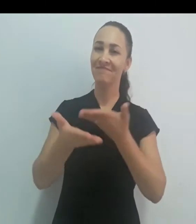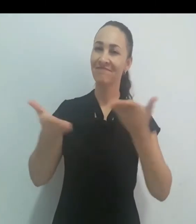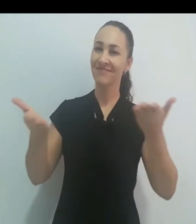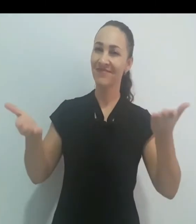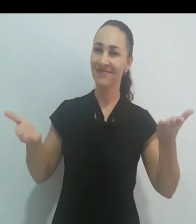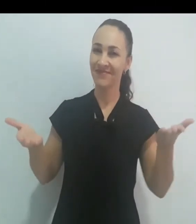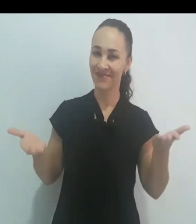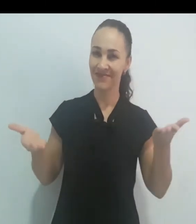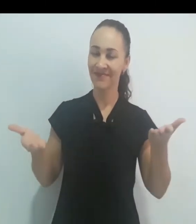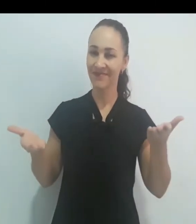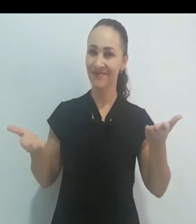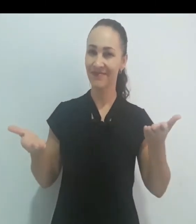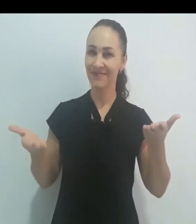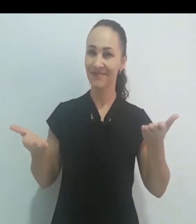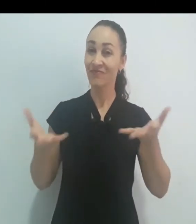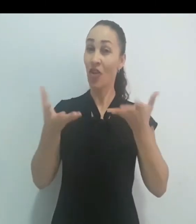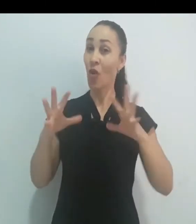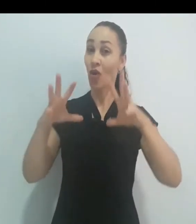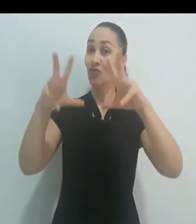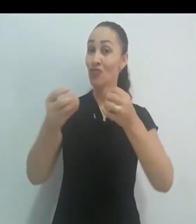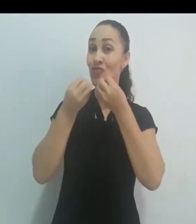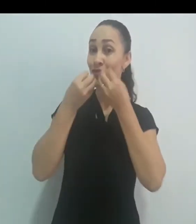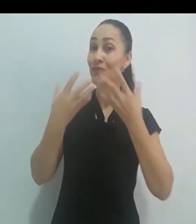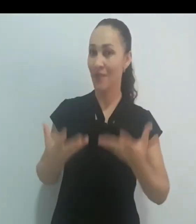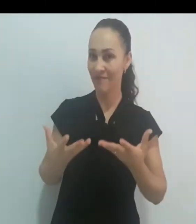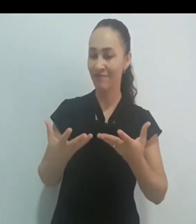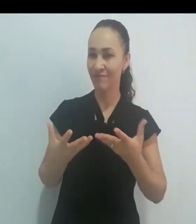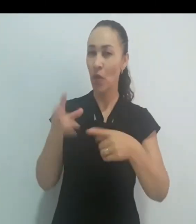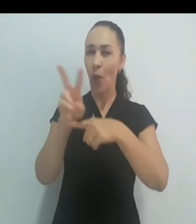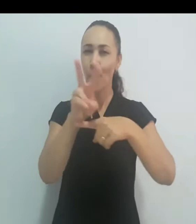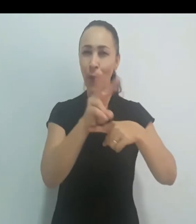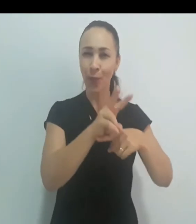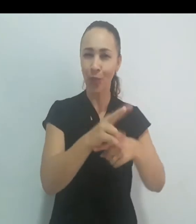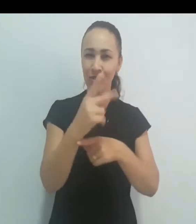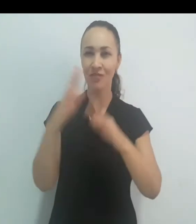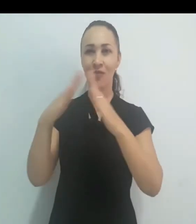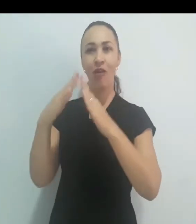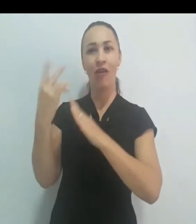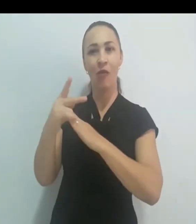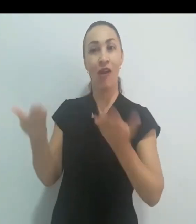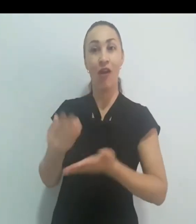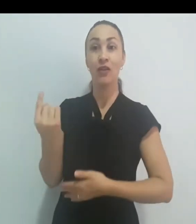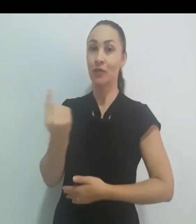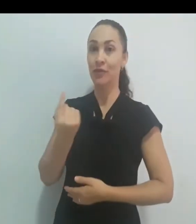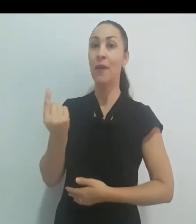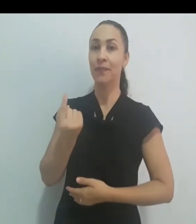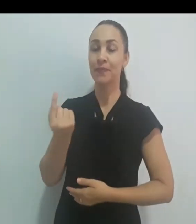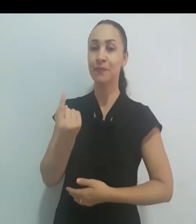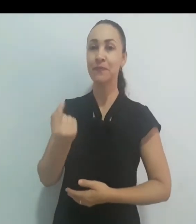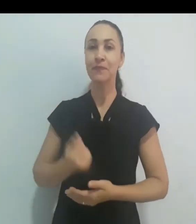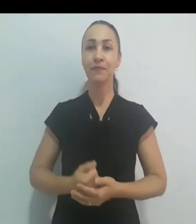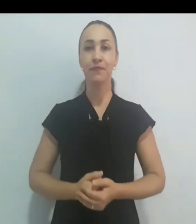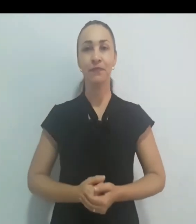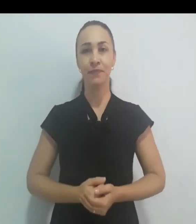Olá a todos e todas, espero que estejam todos bem, né, se protegendo aí nas suas casas, nesse